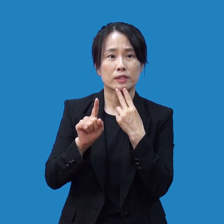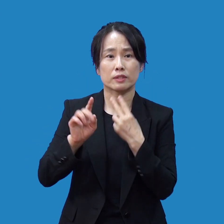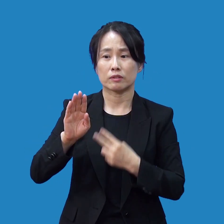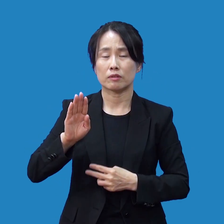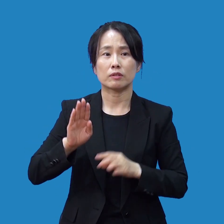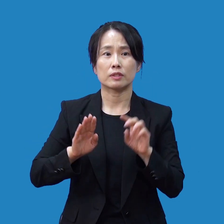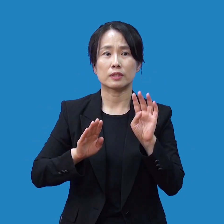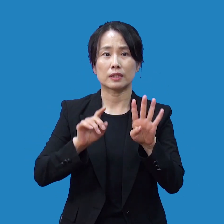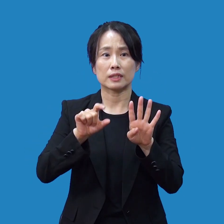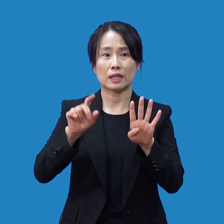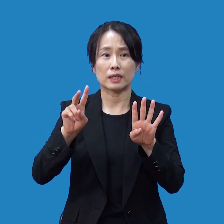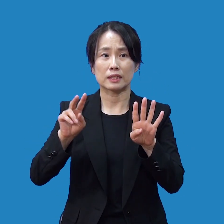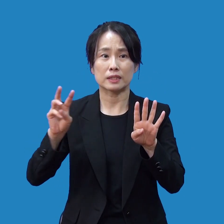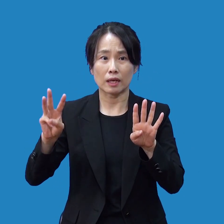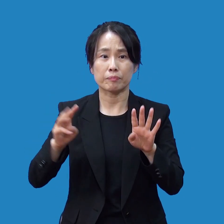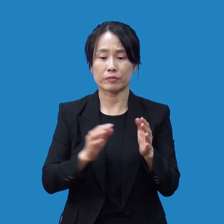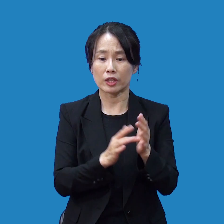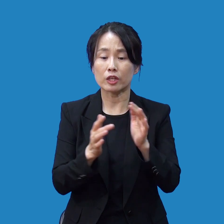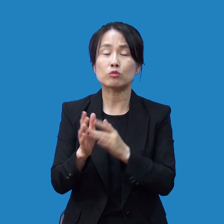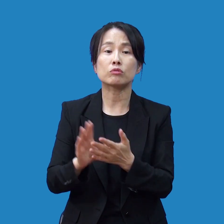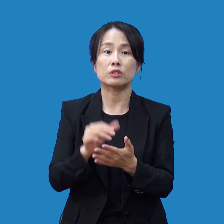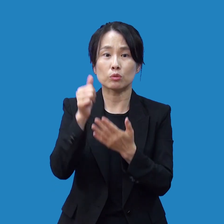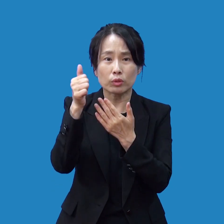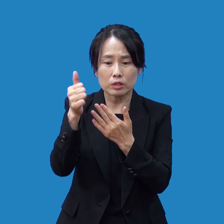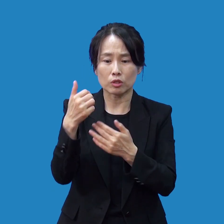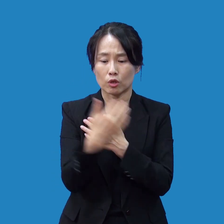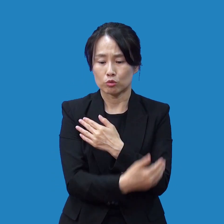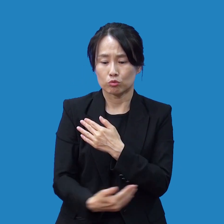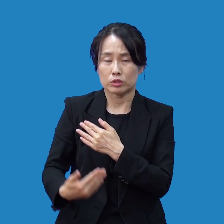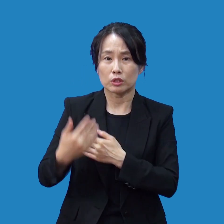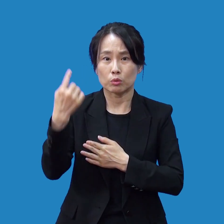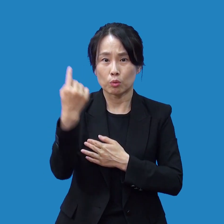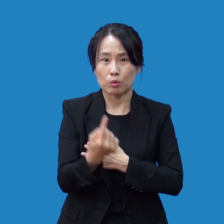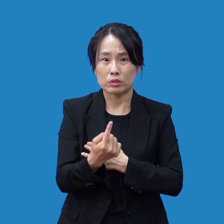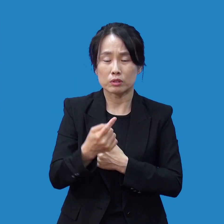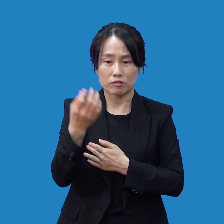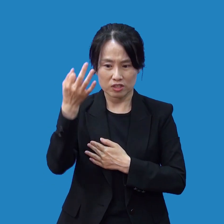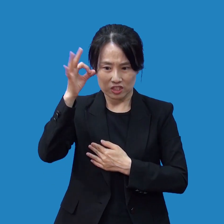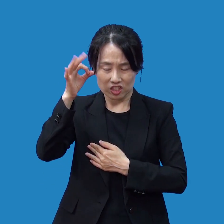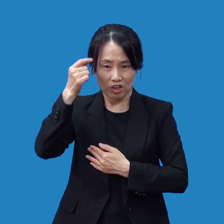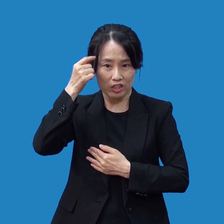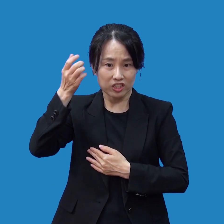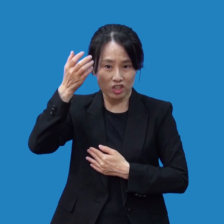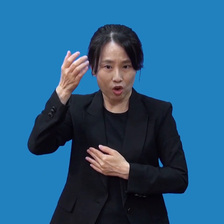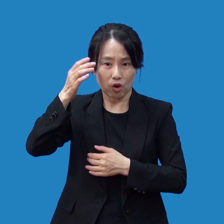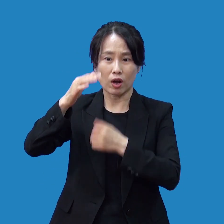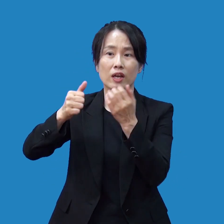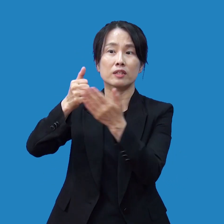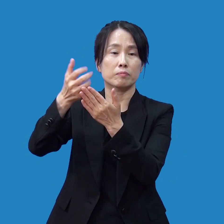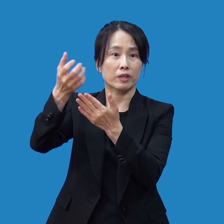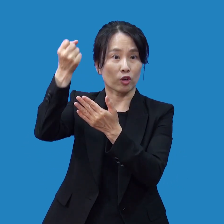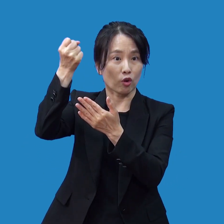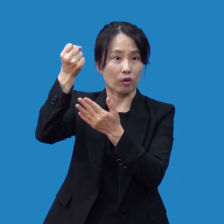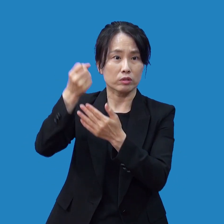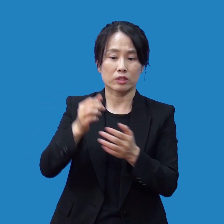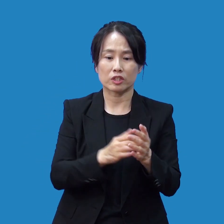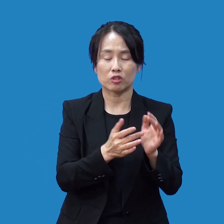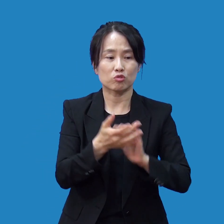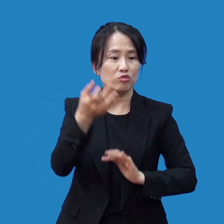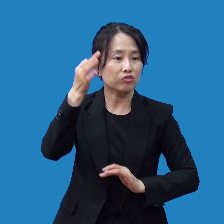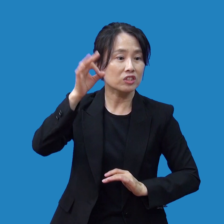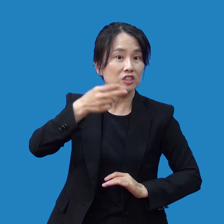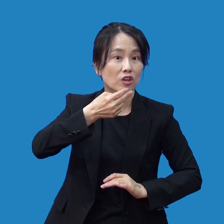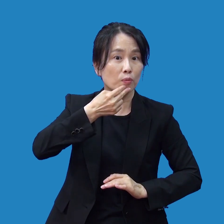3절, 예수 그리스도께서 육체로 오신 것을 시인하는 영마다 하나님께 속한 것이요 예수를